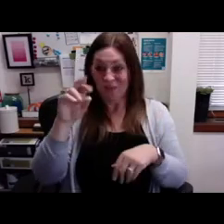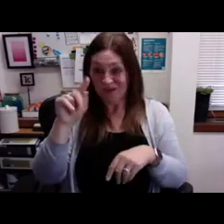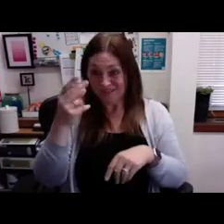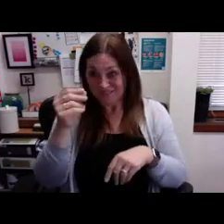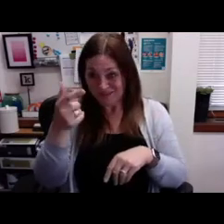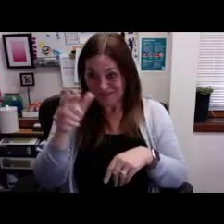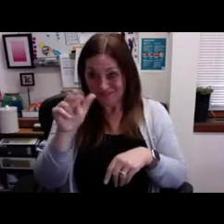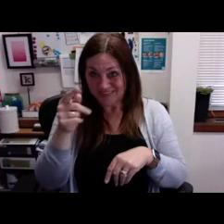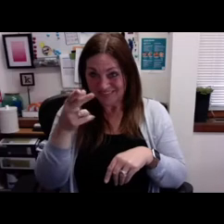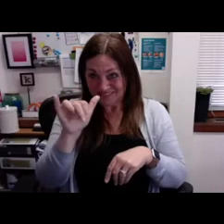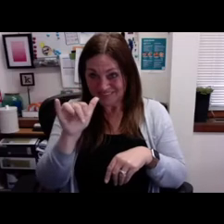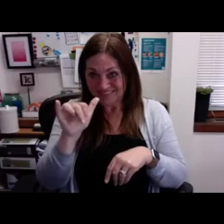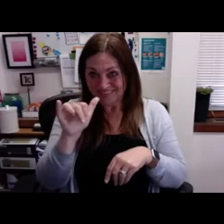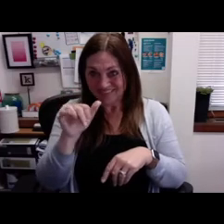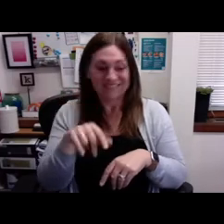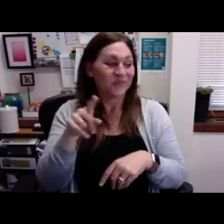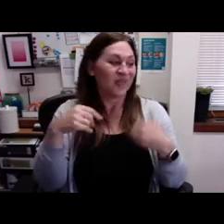unos fonemas,